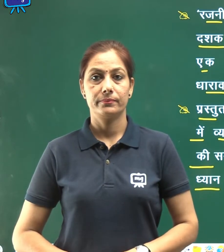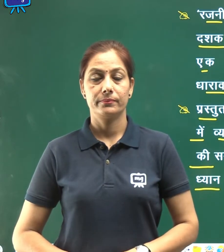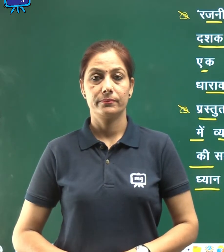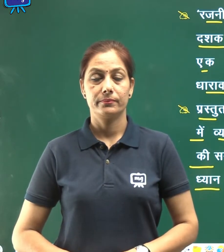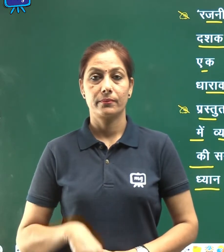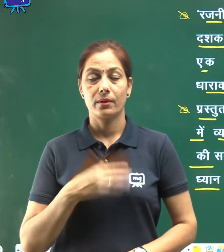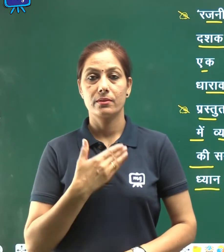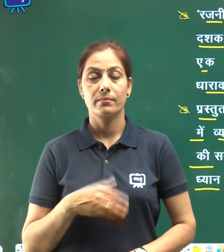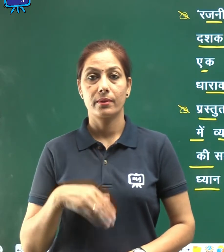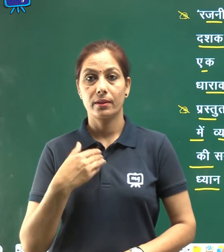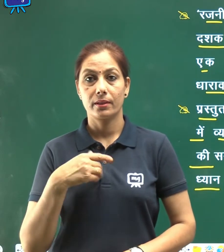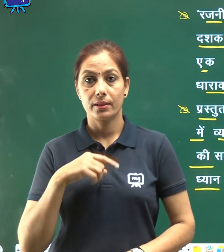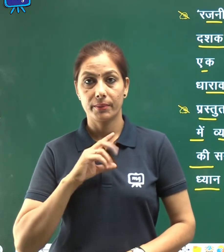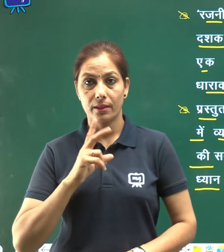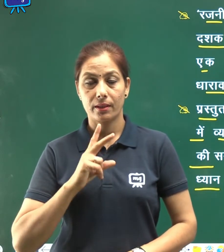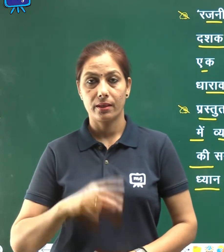इसमें बताया गया है कि